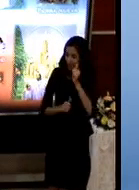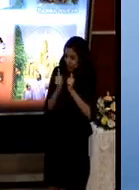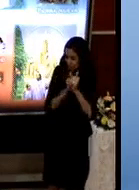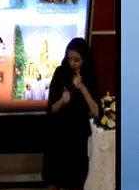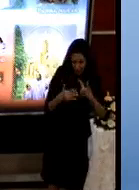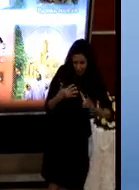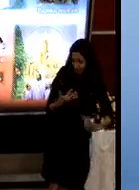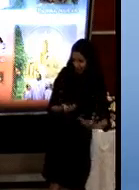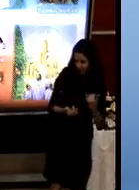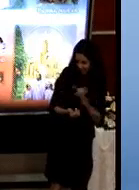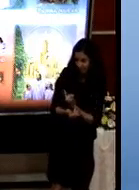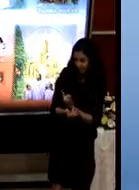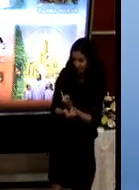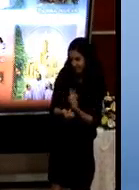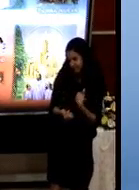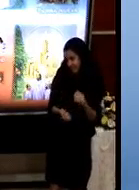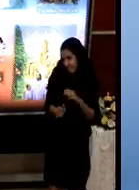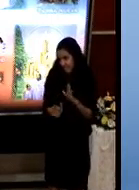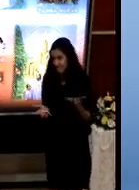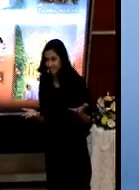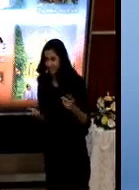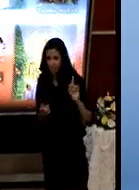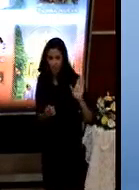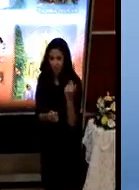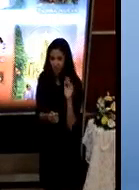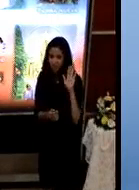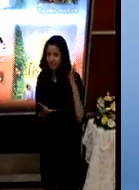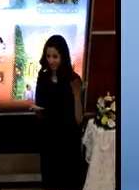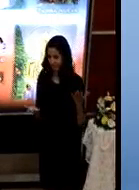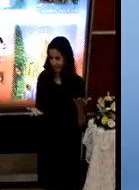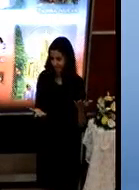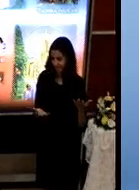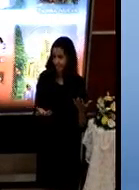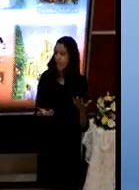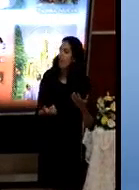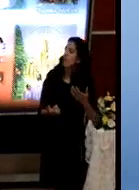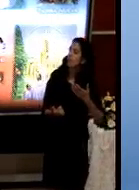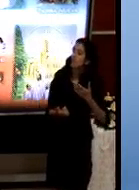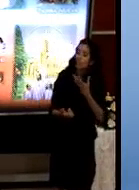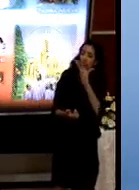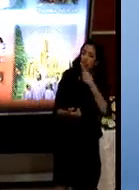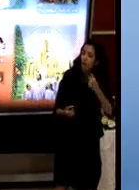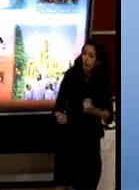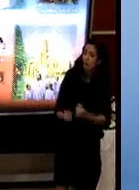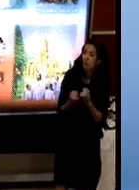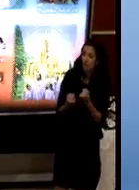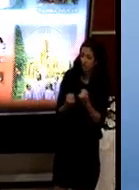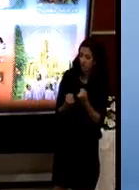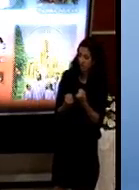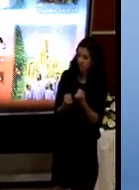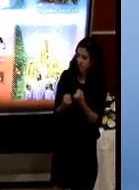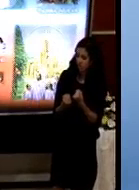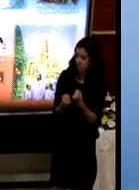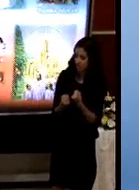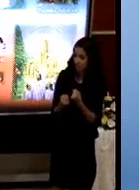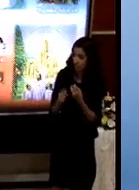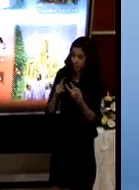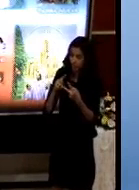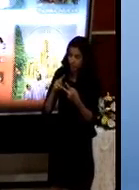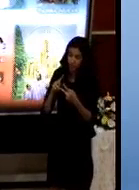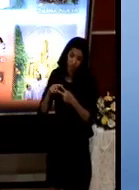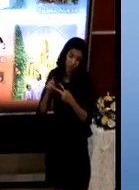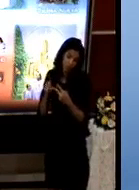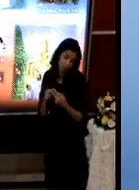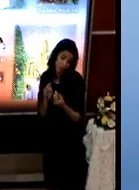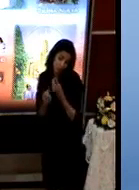vamos aquí ni el lunes. Dios es poderoso, y dijimos dos razones ya, dos bendiciones preciosas. El sábado